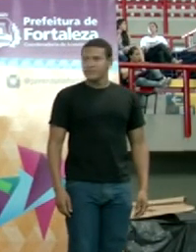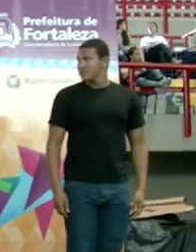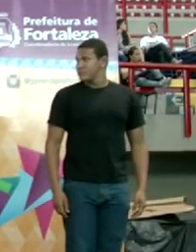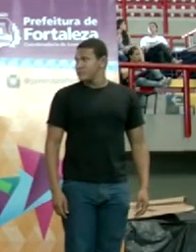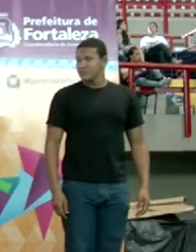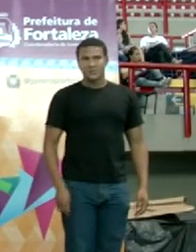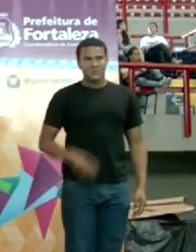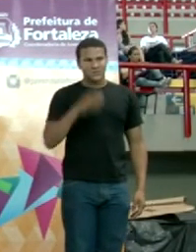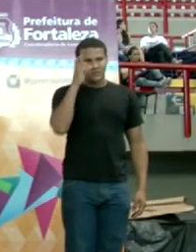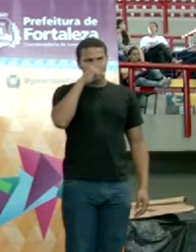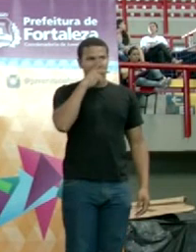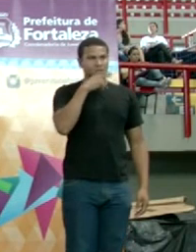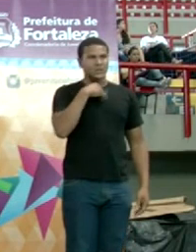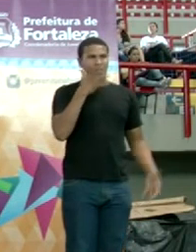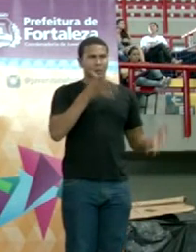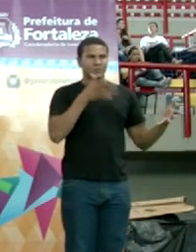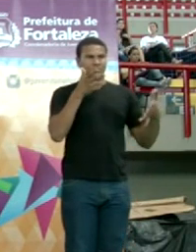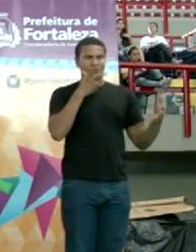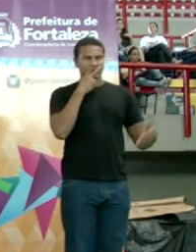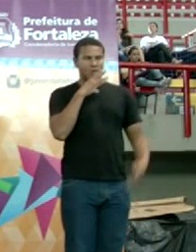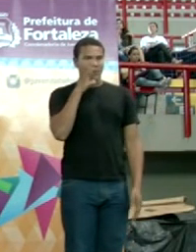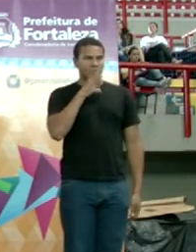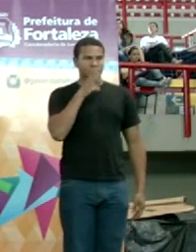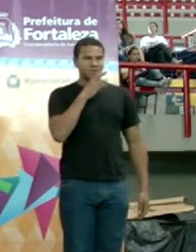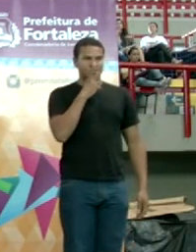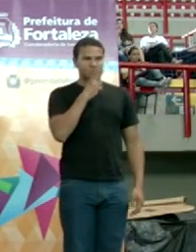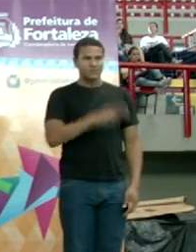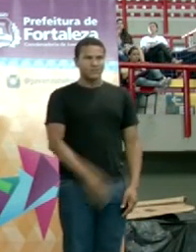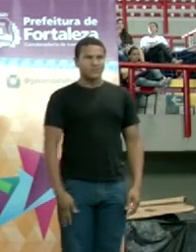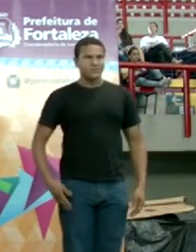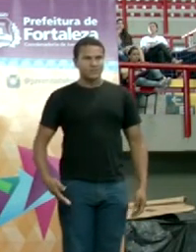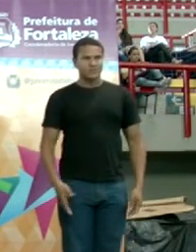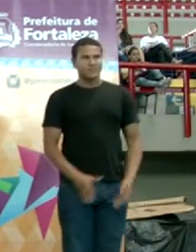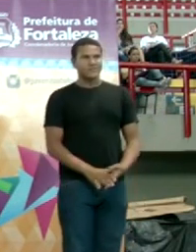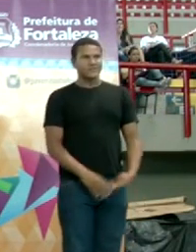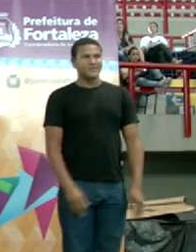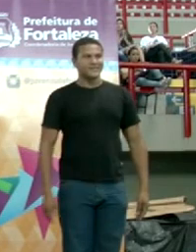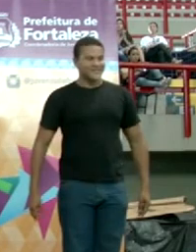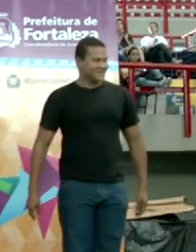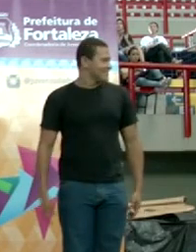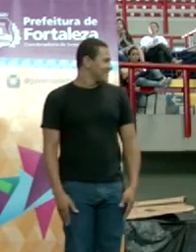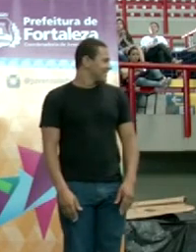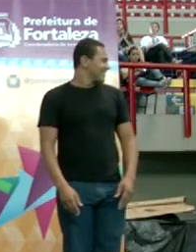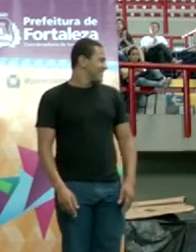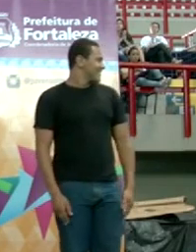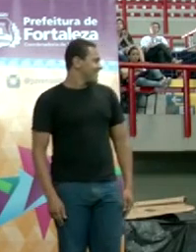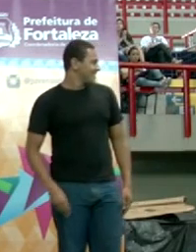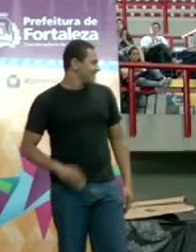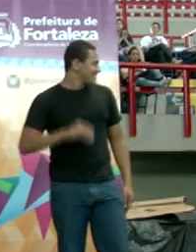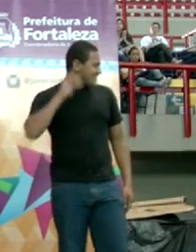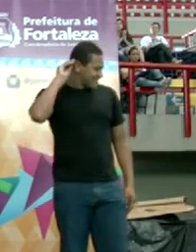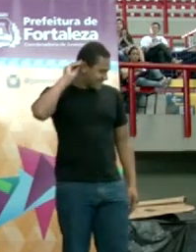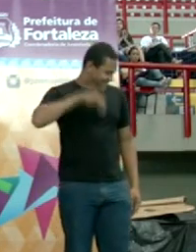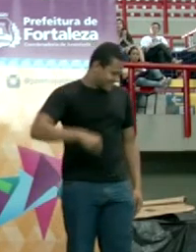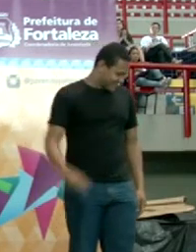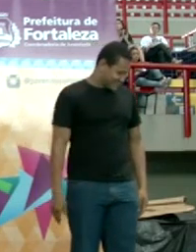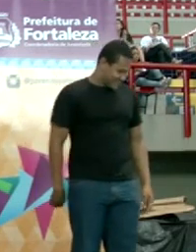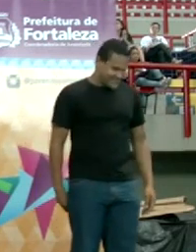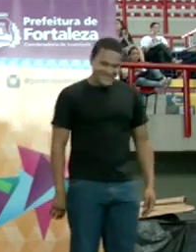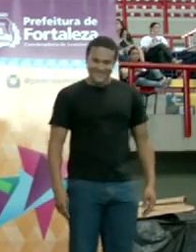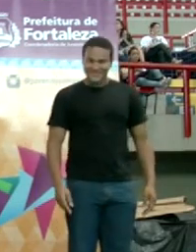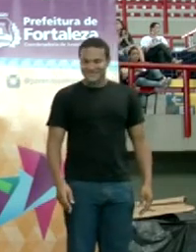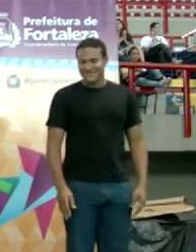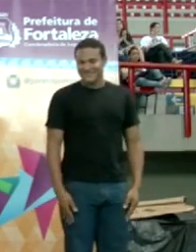Mas esse cara aqui é ninja, rapaz, é rápido demais, né? Uma salva de palmas para ele, por favor, né? Salva de palmas,